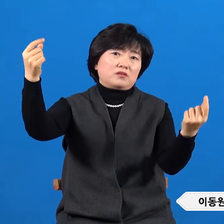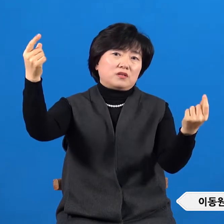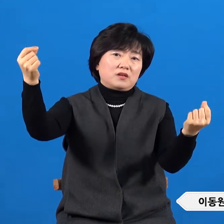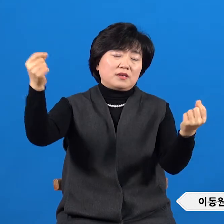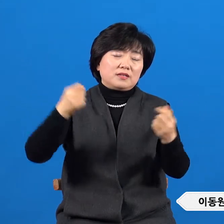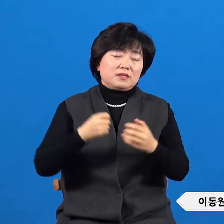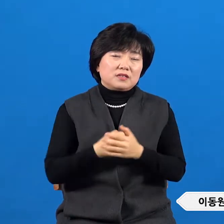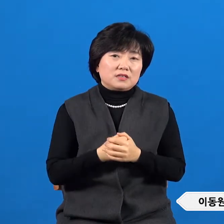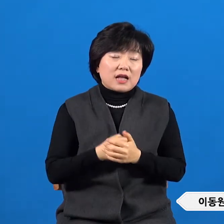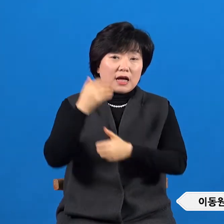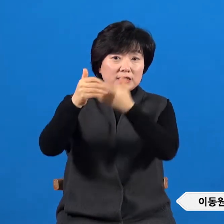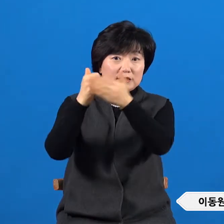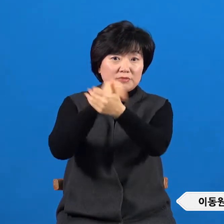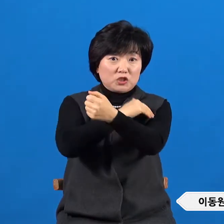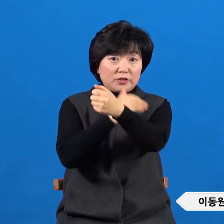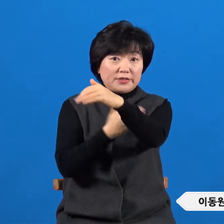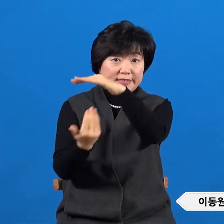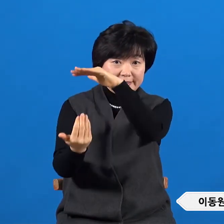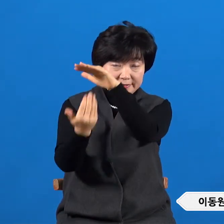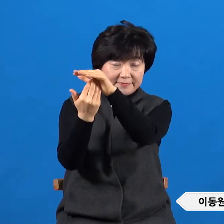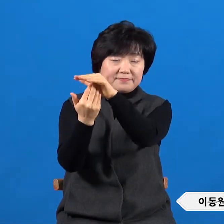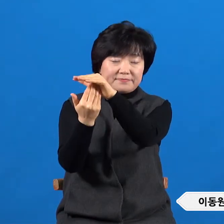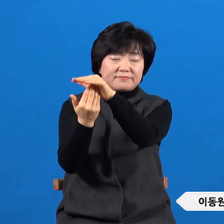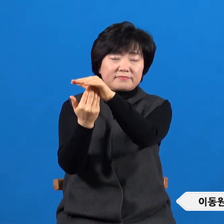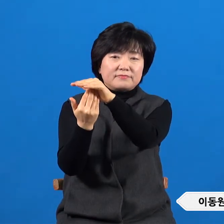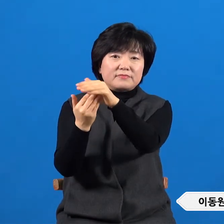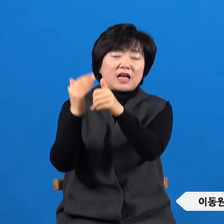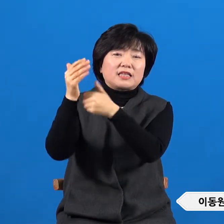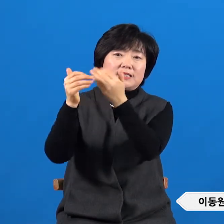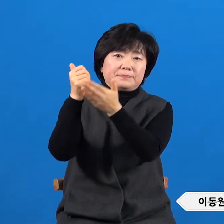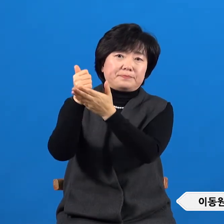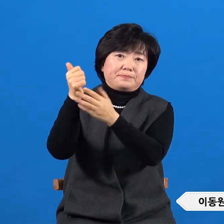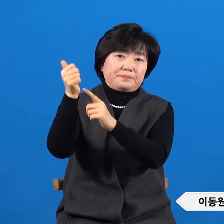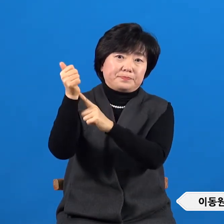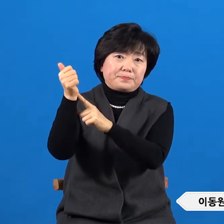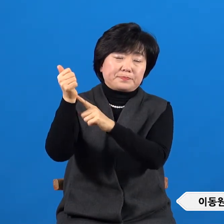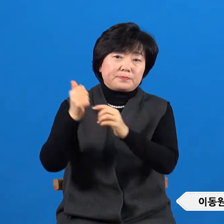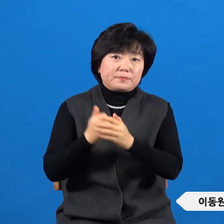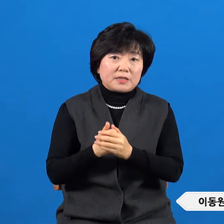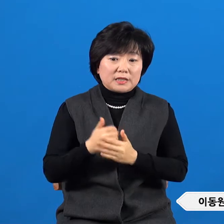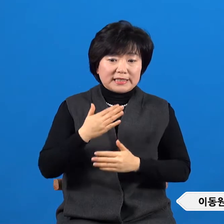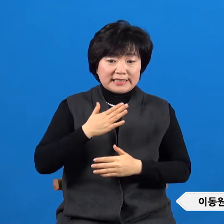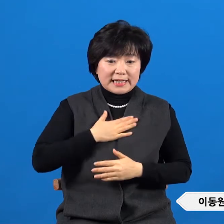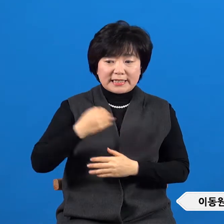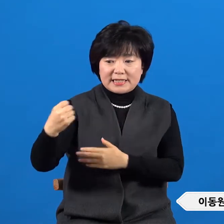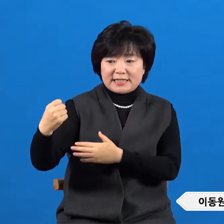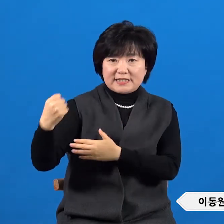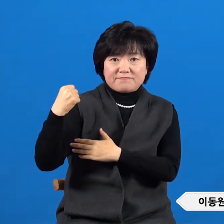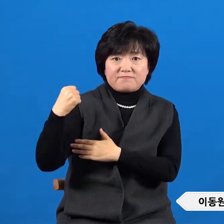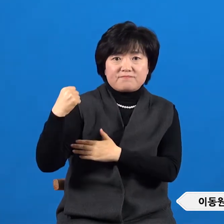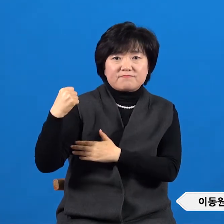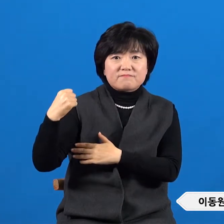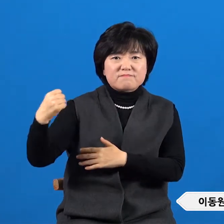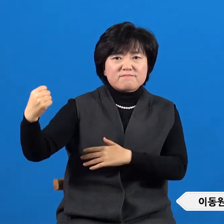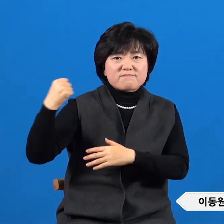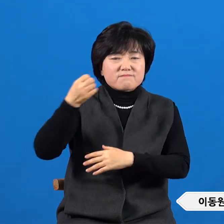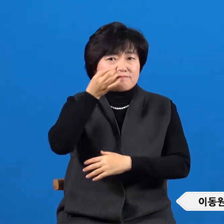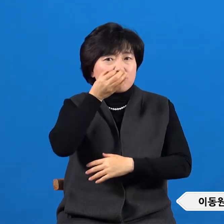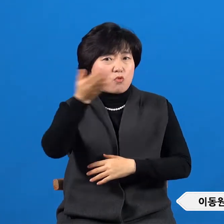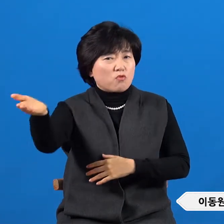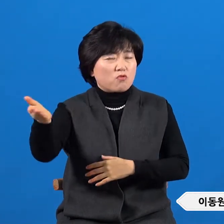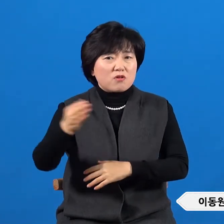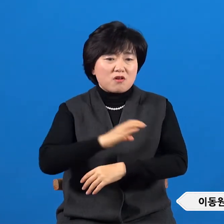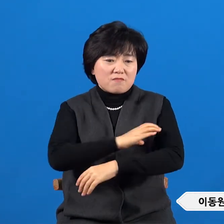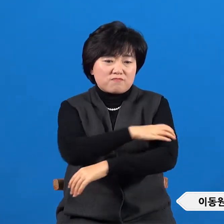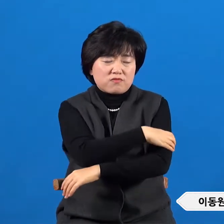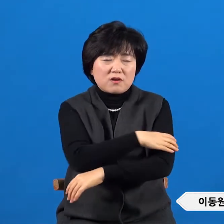하나님의 방식이었다라고 믿고 있습니다. 하나님은 전능하시고 또 절대자이신 하나님이시지만